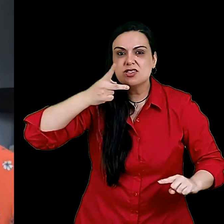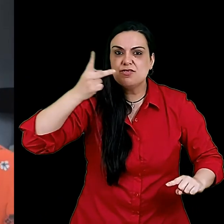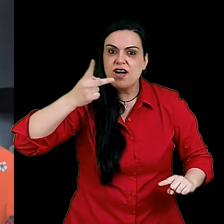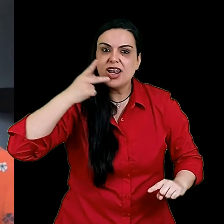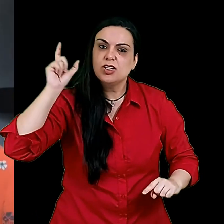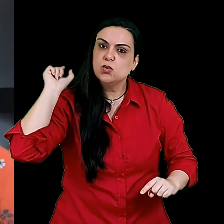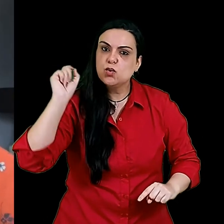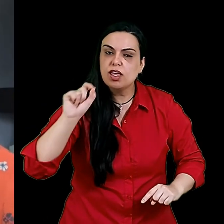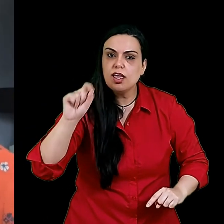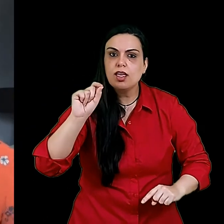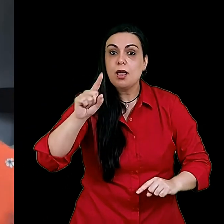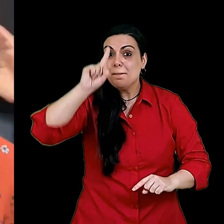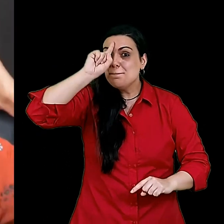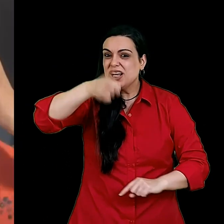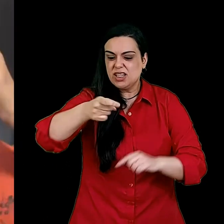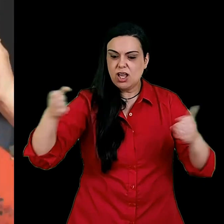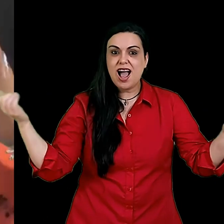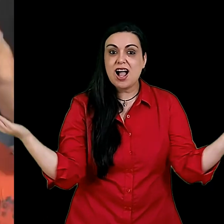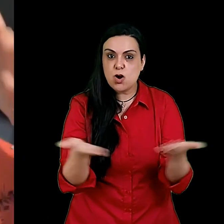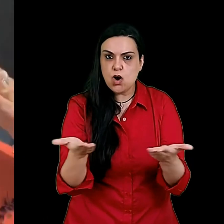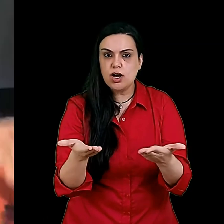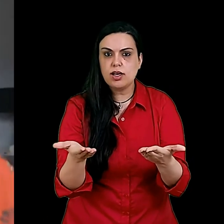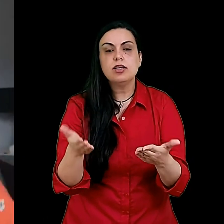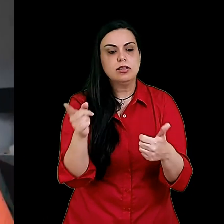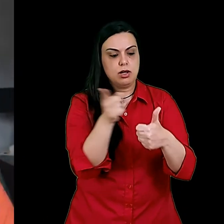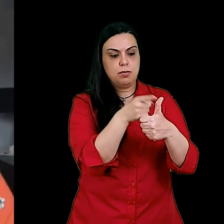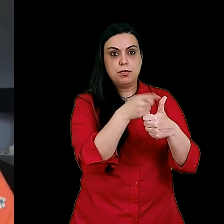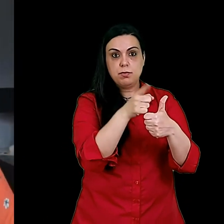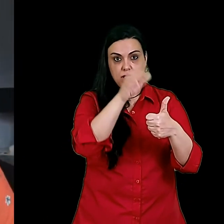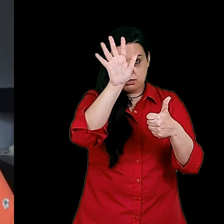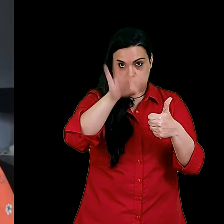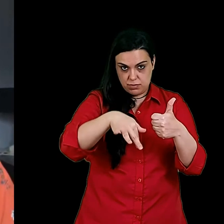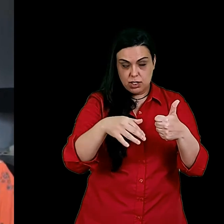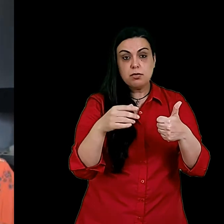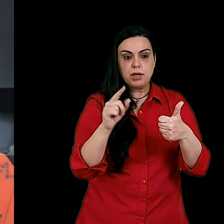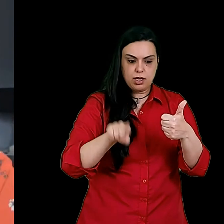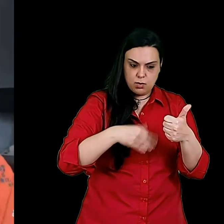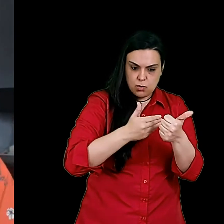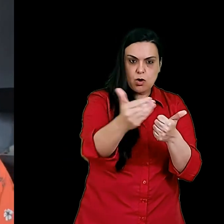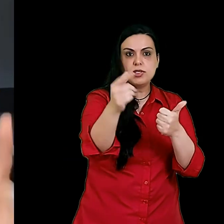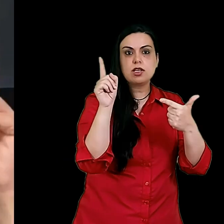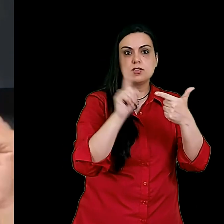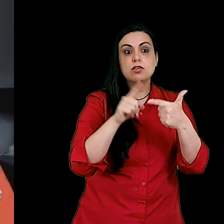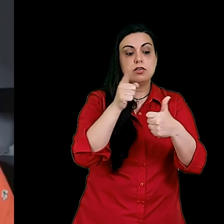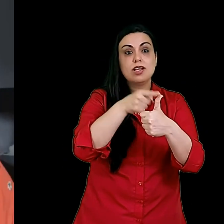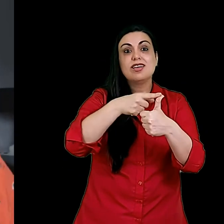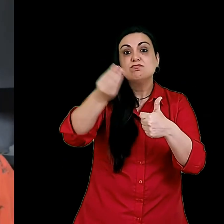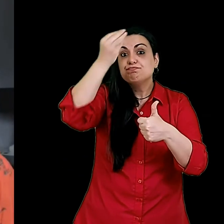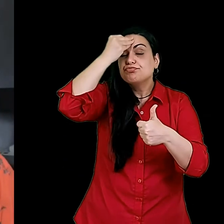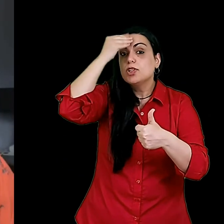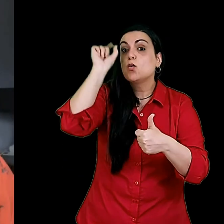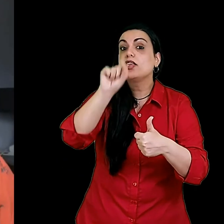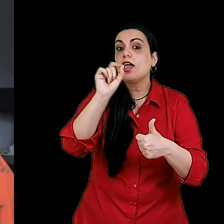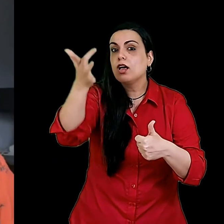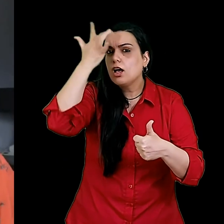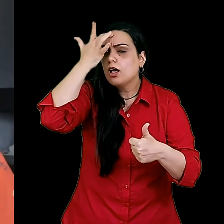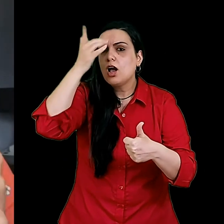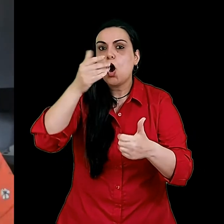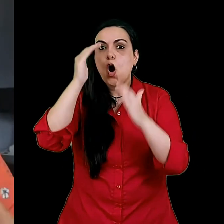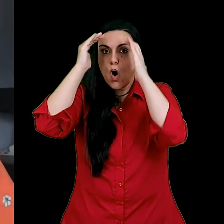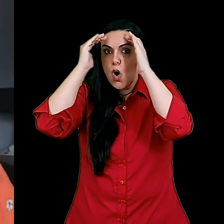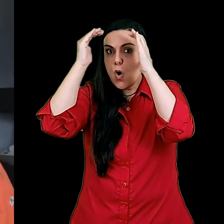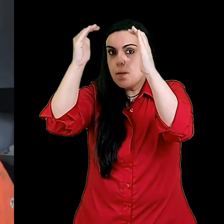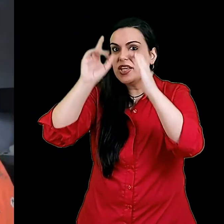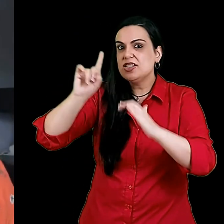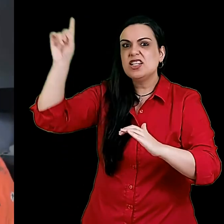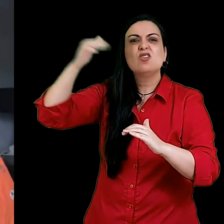de novo. Não. Deus está dizendo, eu estou liberando sobre a tua vida um comando agora. Então, para terminar esse primeiro tópico e a gente partir para o segundo, grava